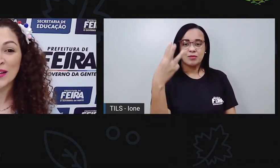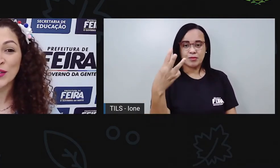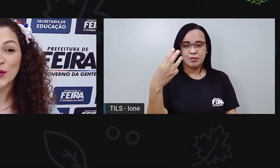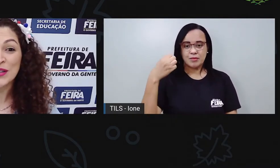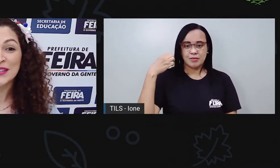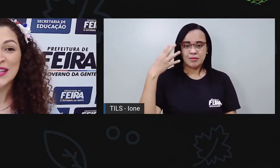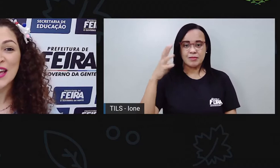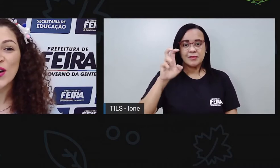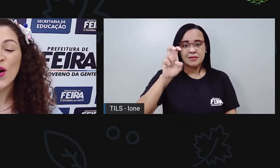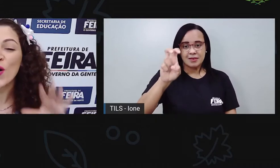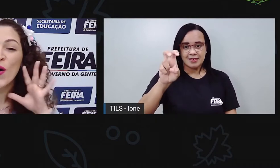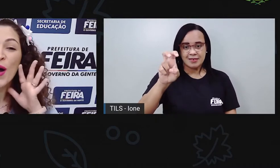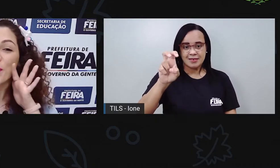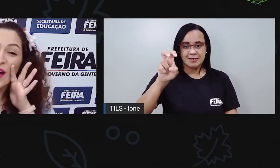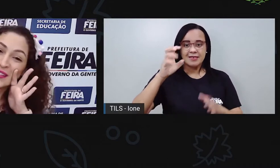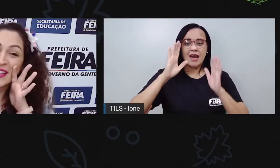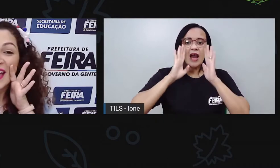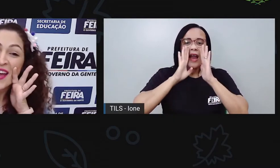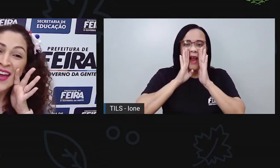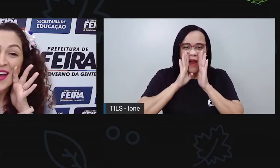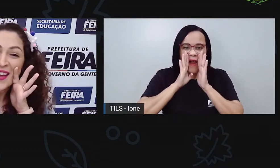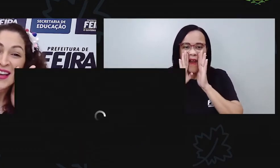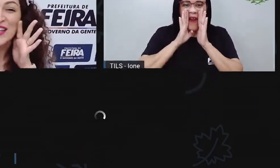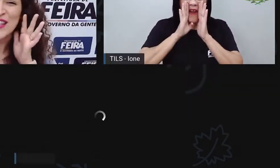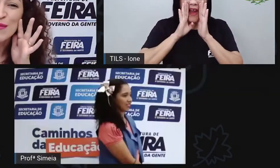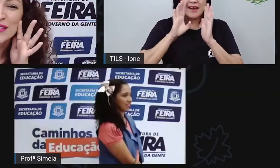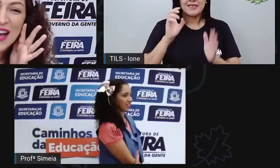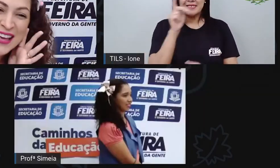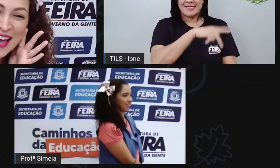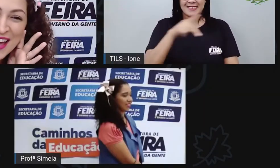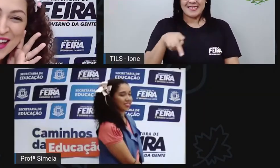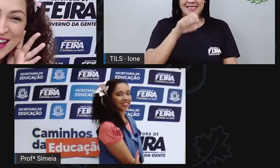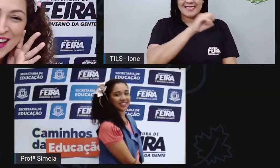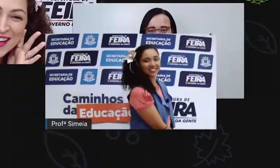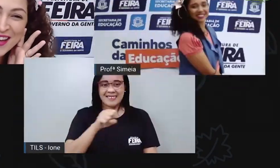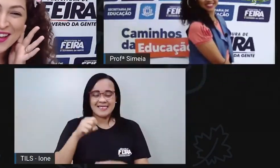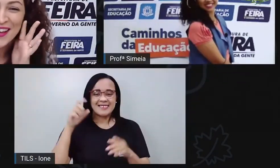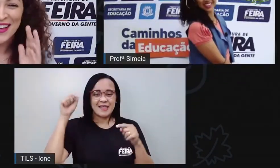4, 5. Proci, estamos